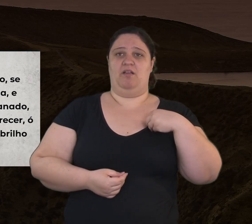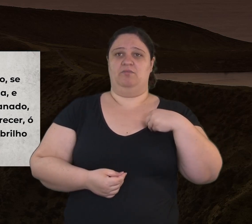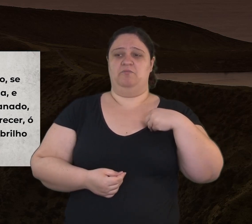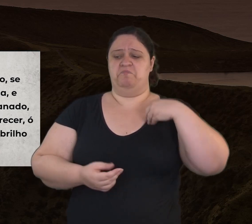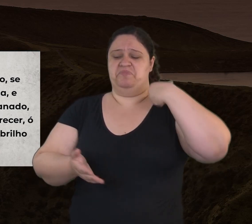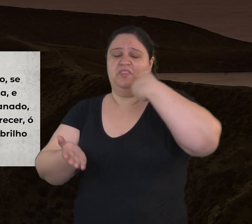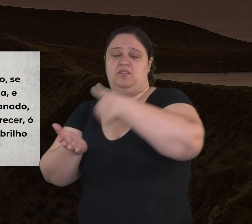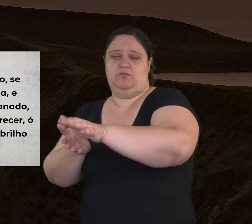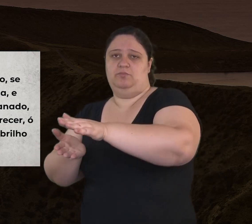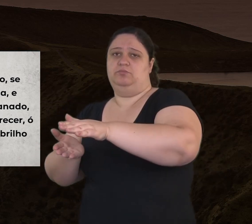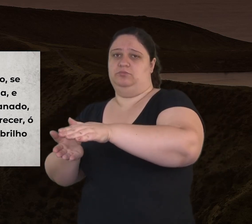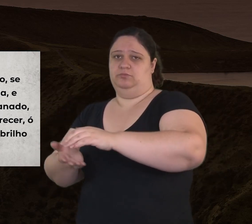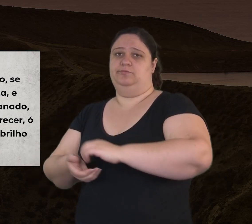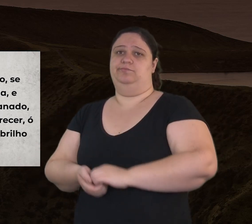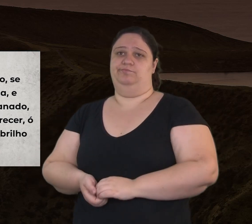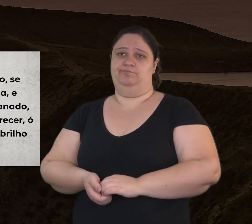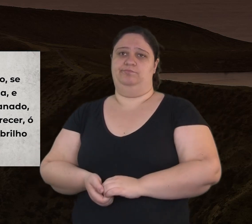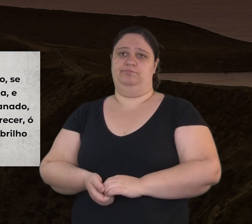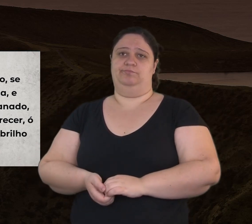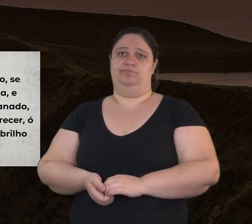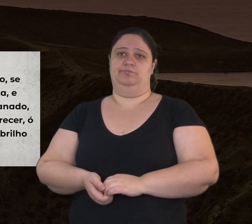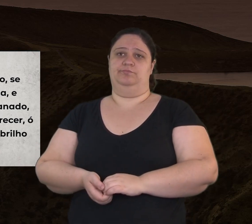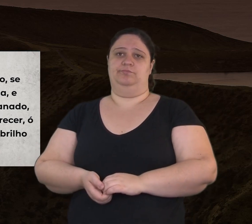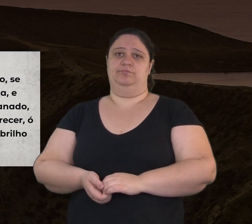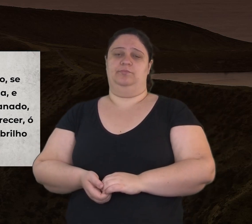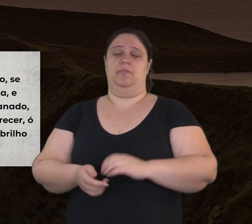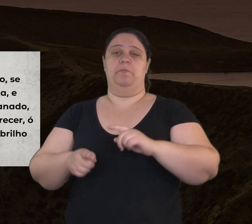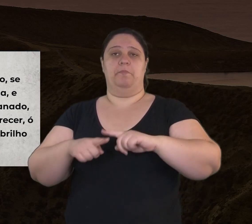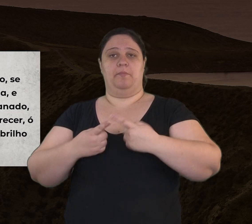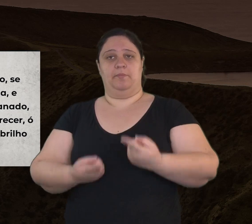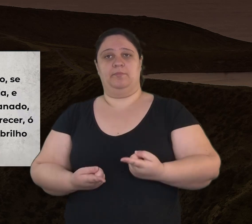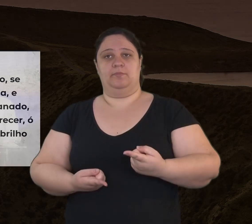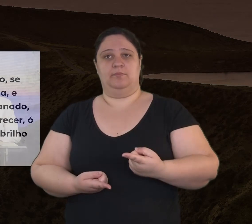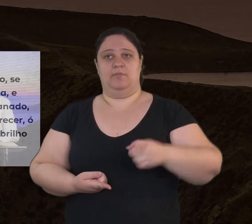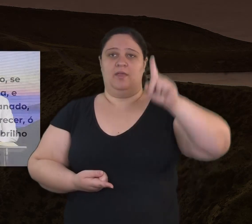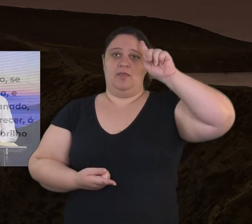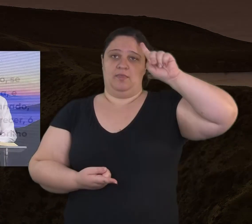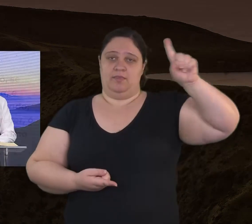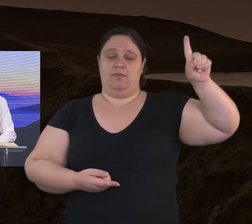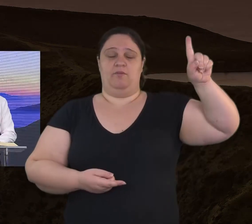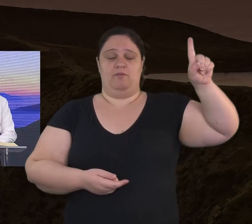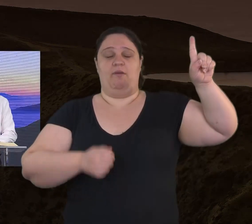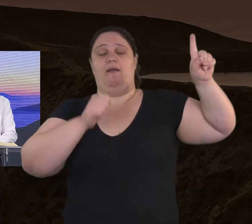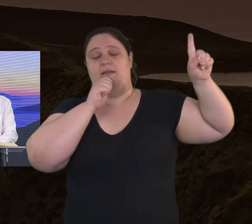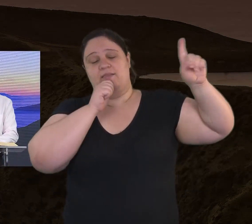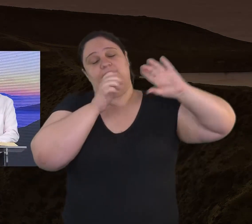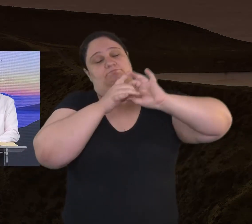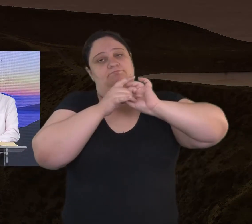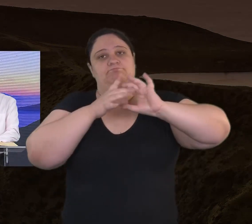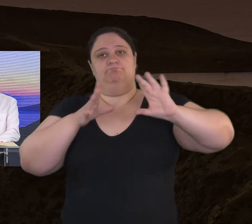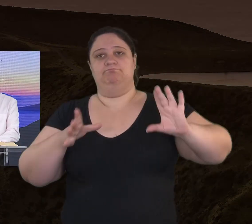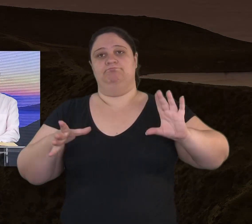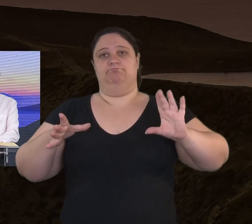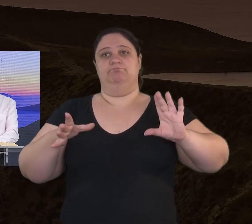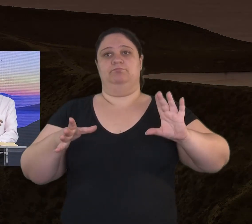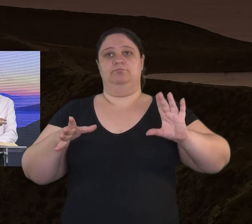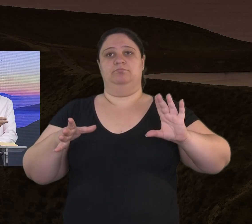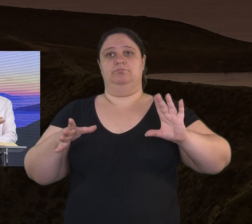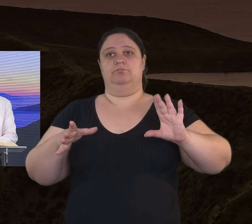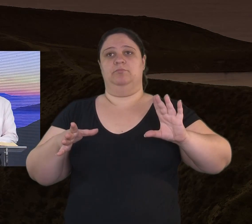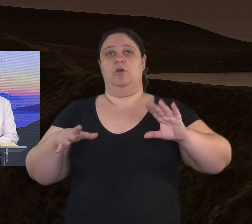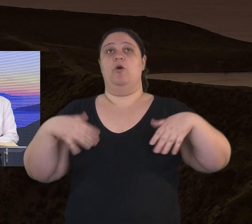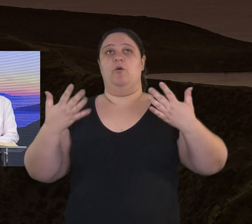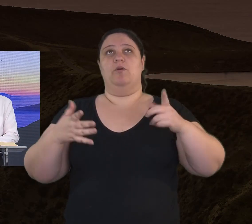foi lançado de lá. Todavia, Deus ainda lhe facultou, quando Deus fizesse